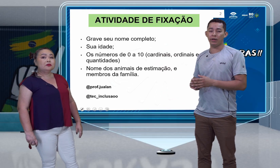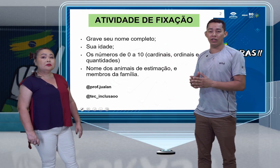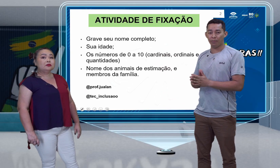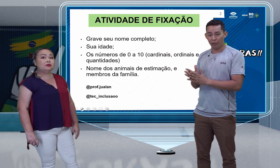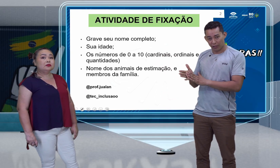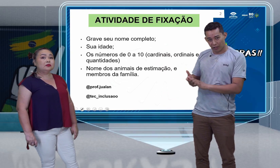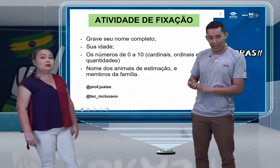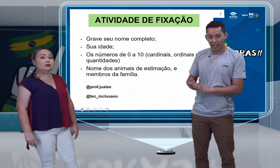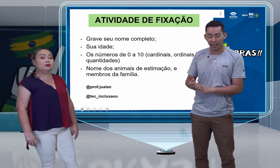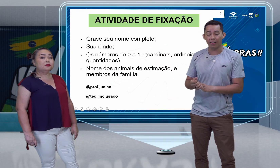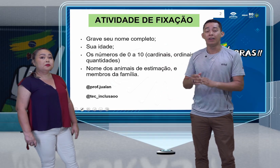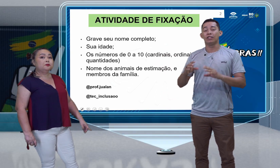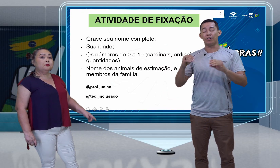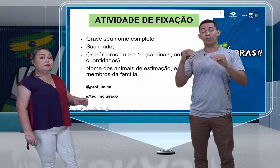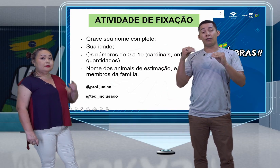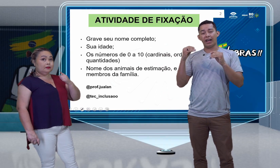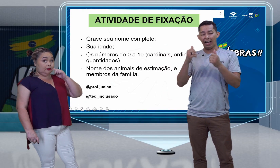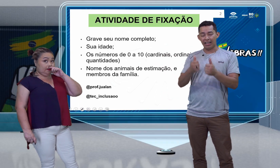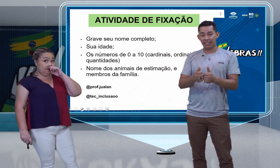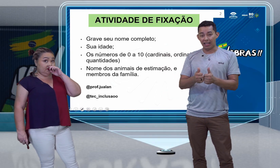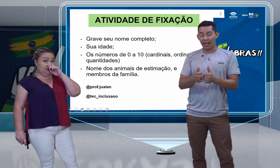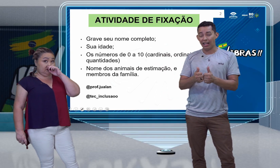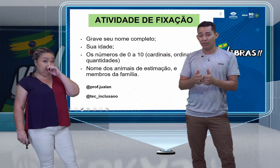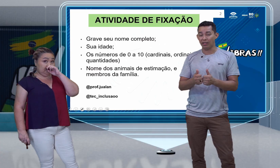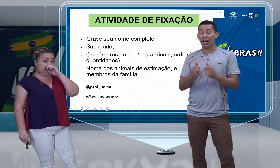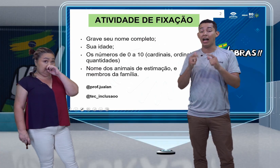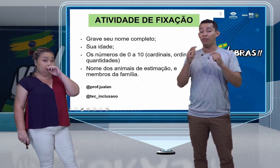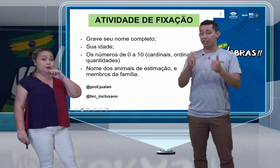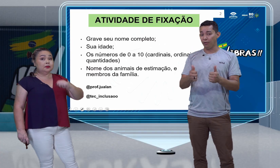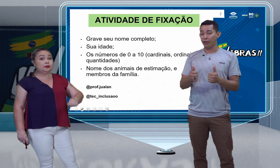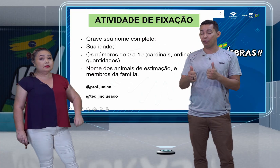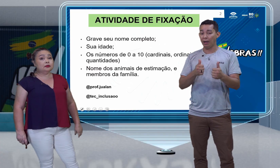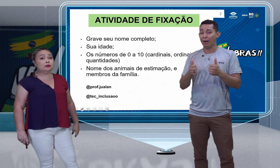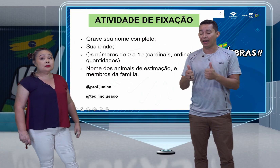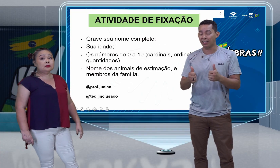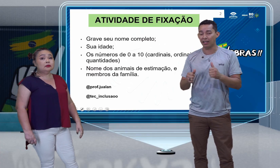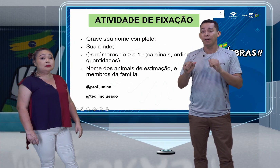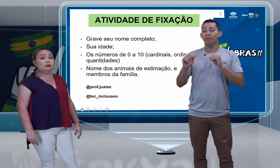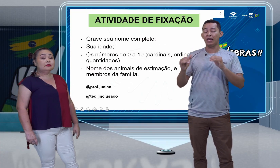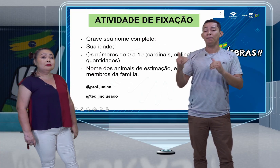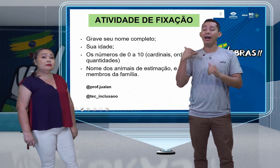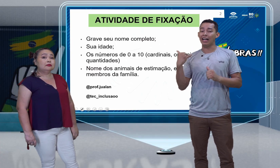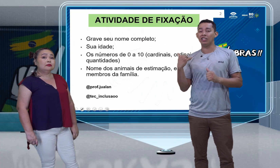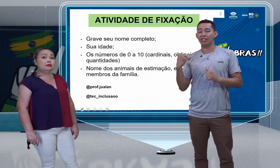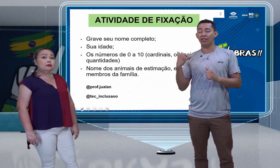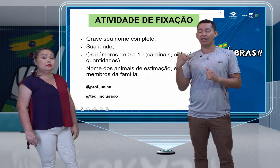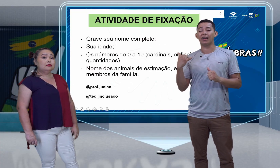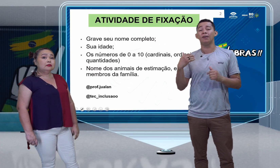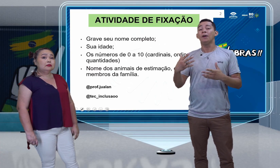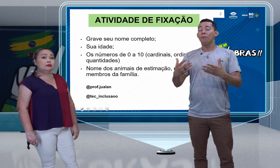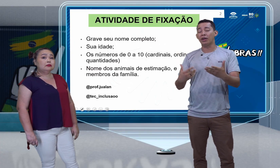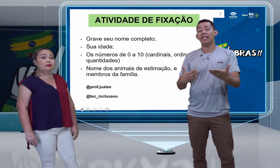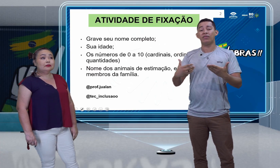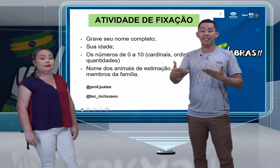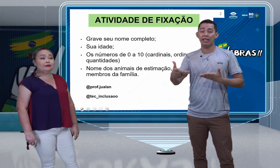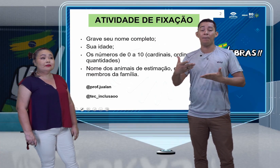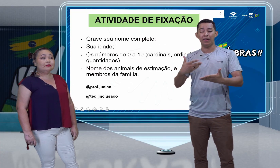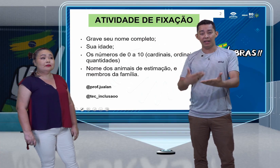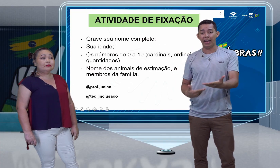da professora Audelina. Vocês vão realizar a atividade, fazer um vídeo bem bacana e marcar a gente lá no Instagram. Porque essa vai ser a maneira que